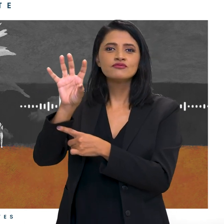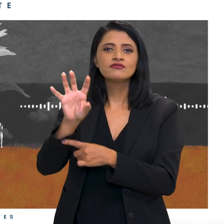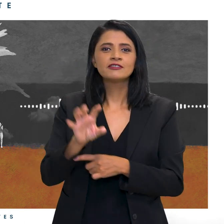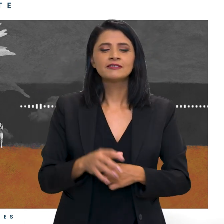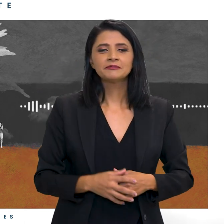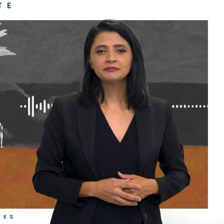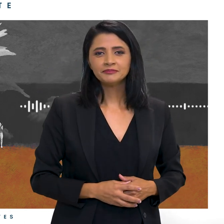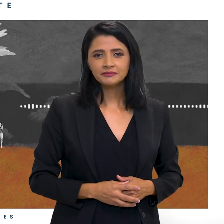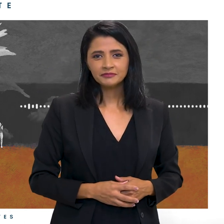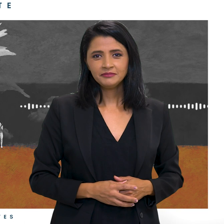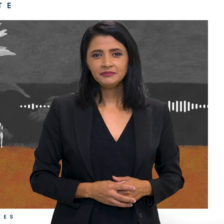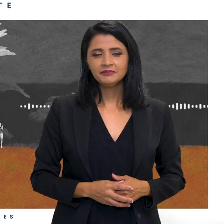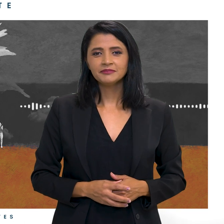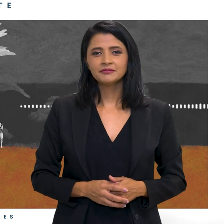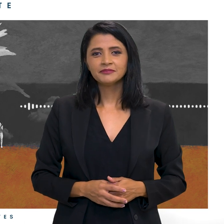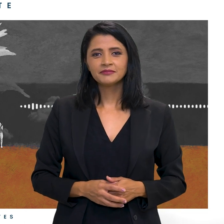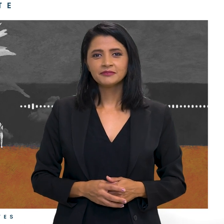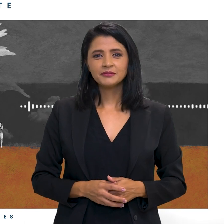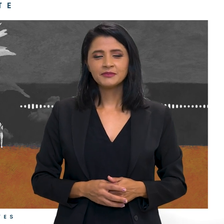gira, sol.